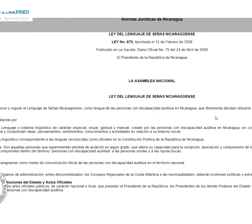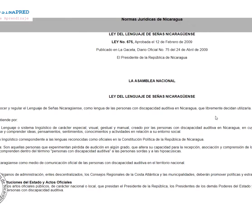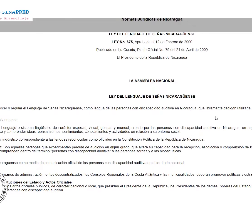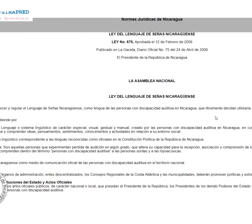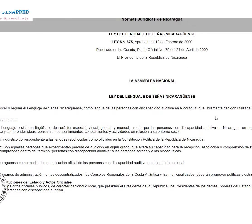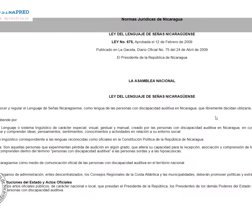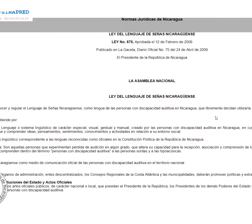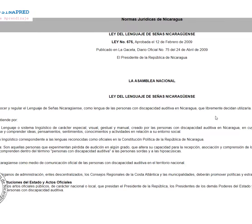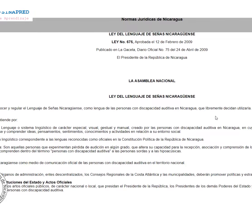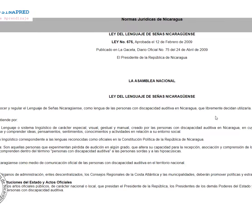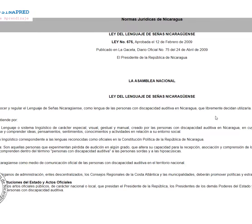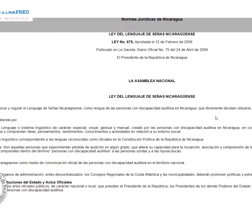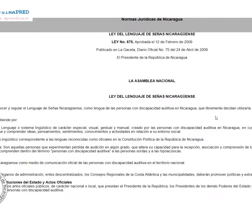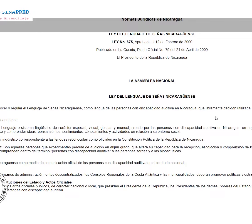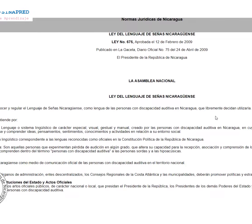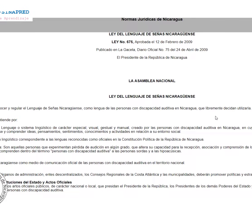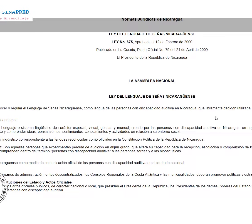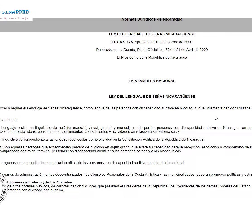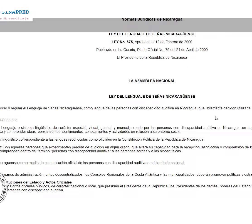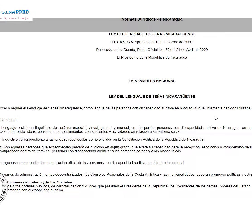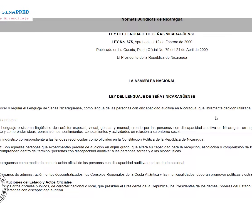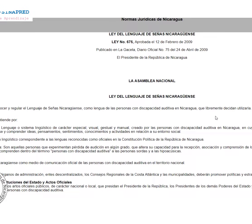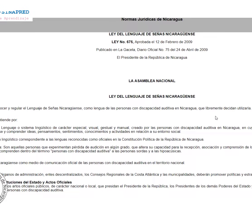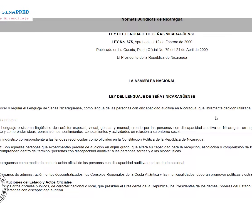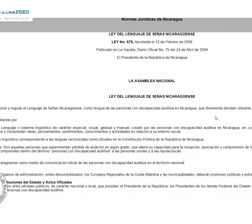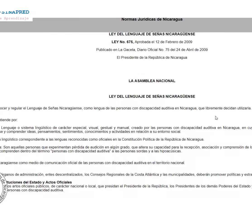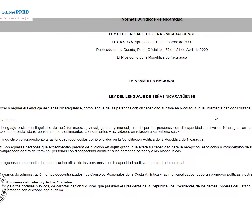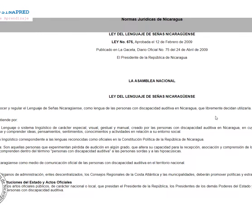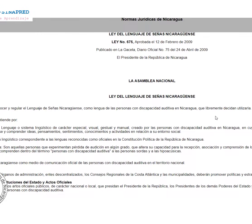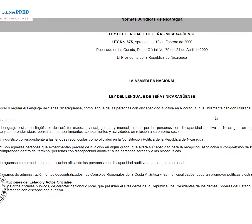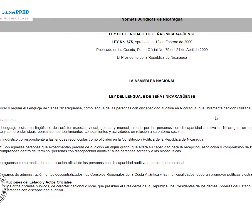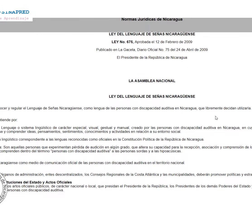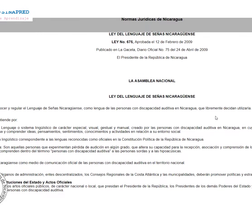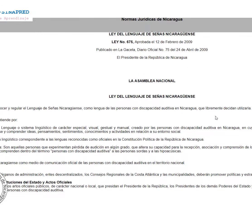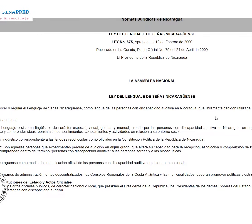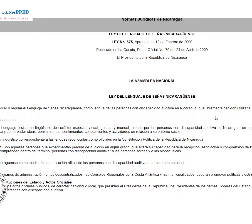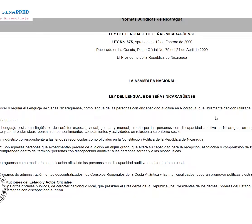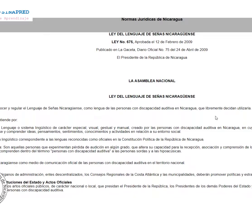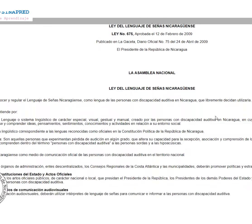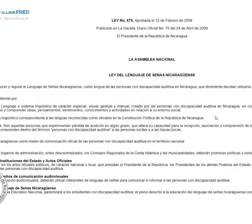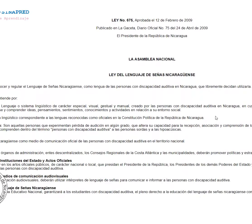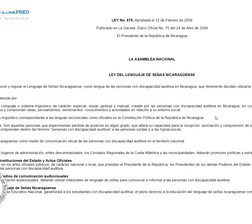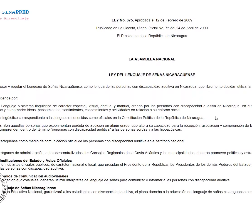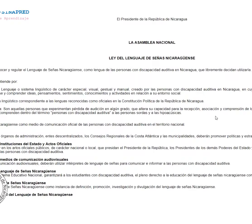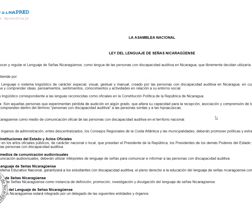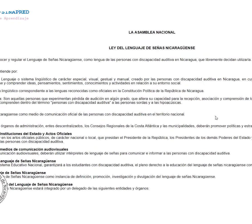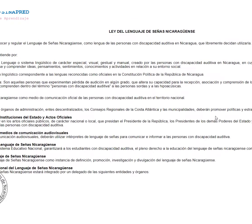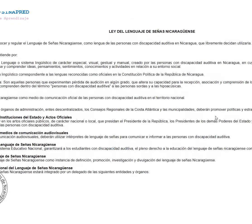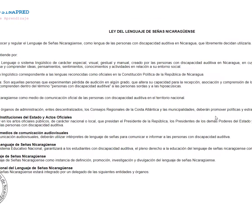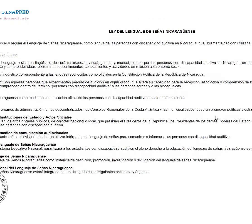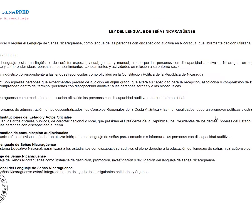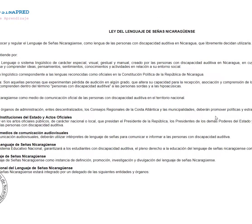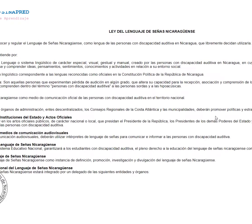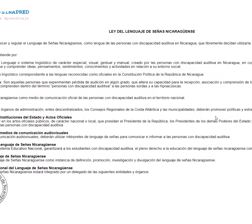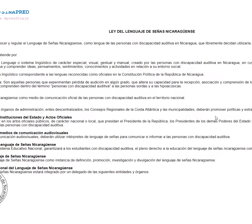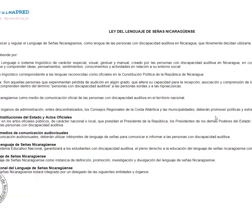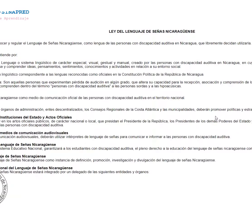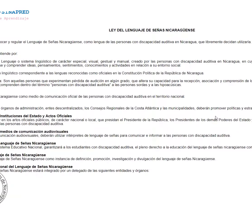donde oficialmente se acepta la lengua de señas nicaragüense. Esto luego nos ha permitido,